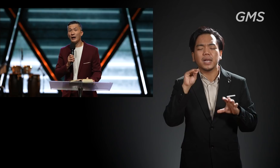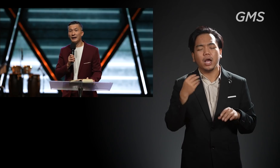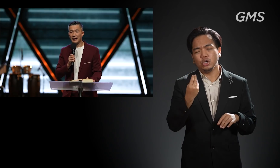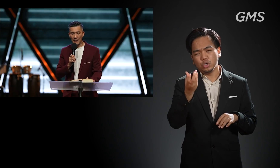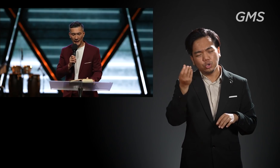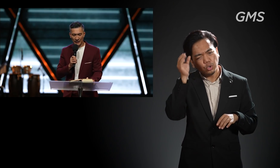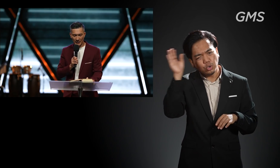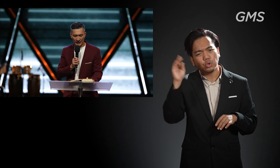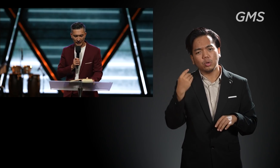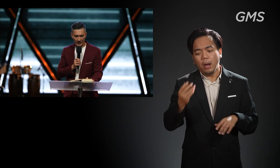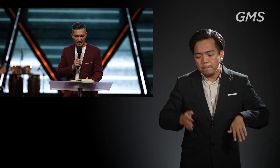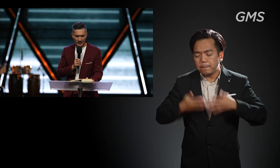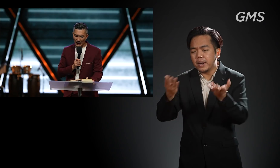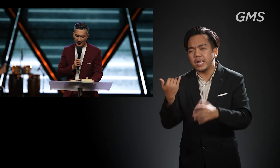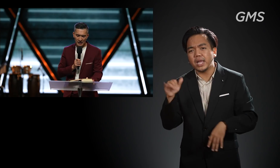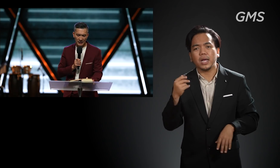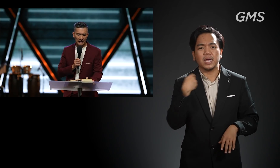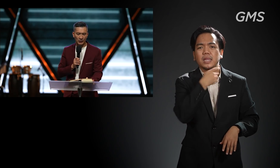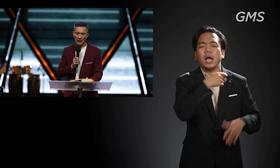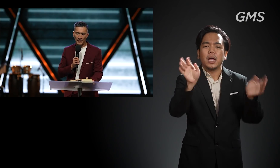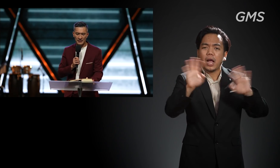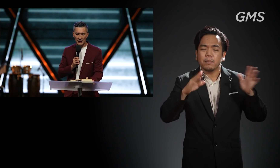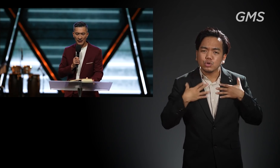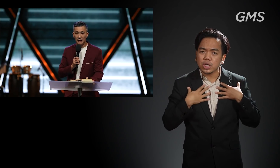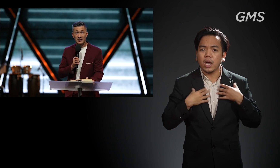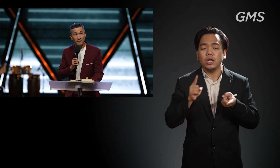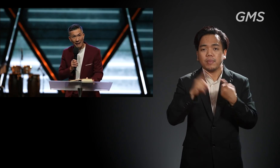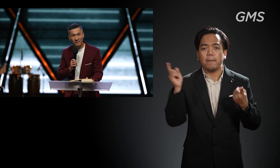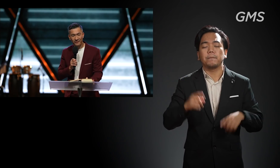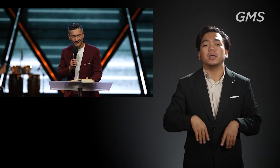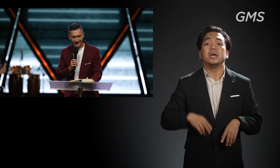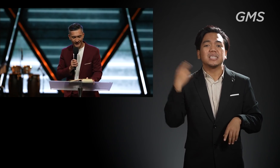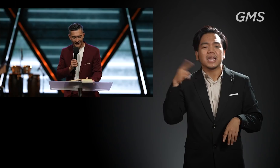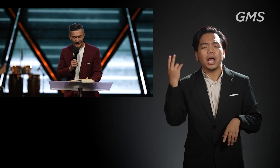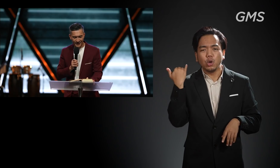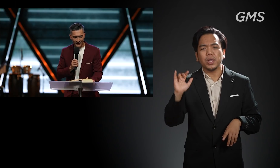Selalu mulai dengan apa yang kita miliki. Jangan dengan sedih hati atau karena paksaan. Sebab